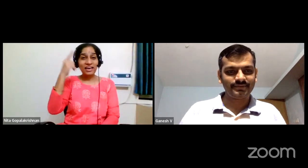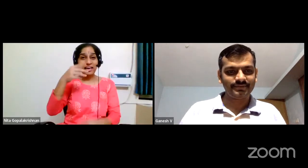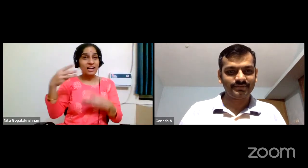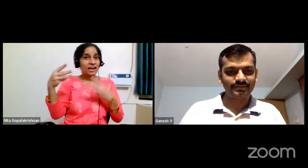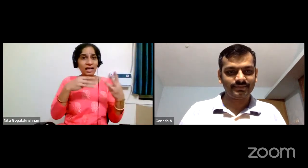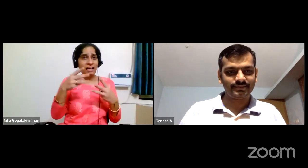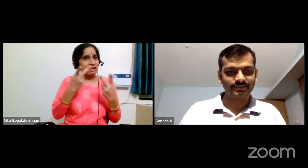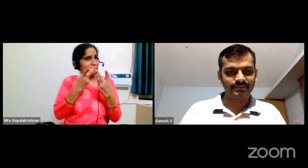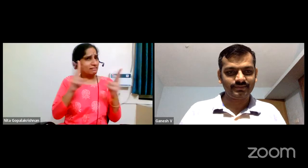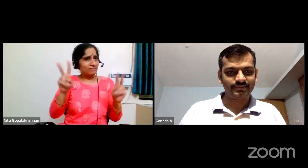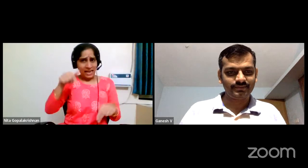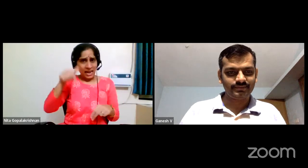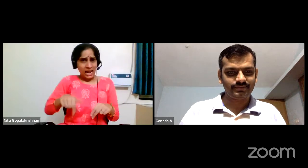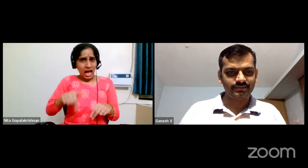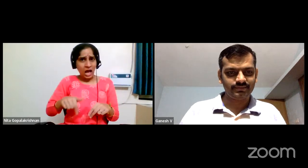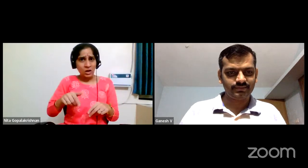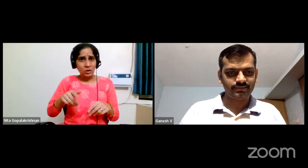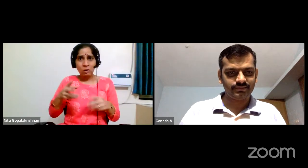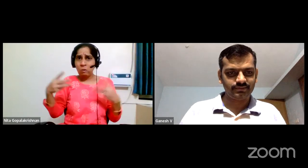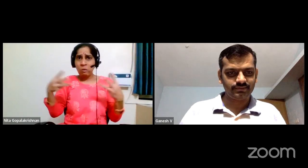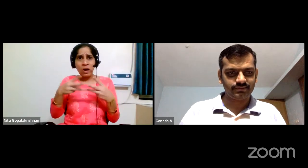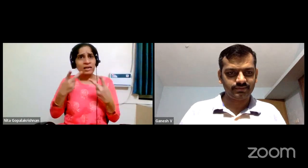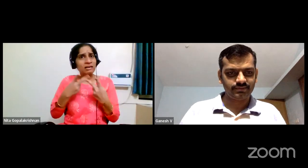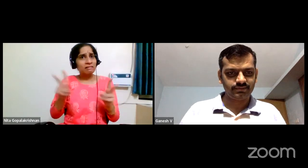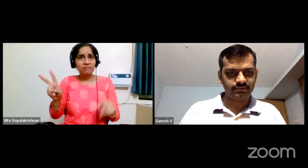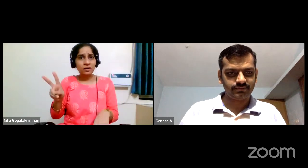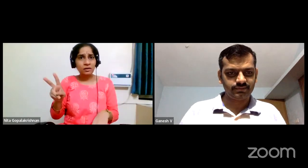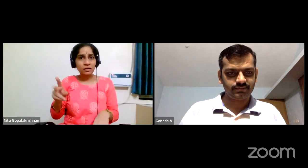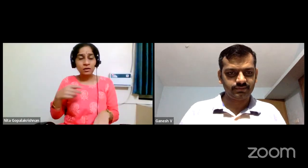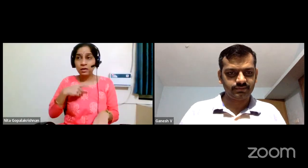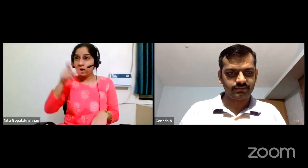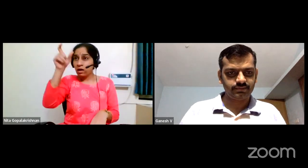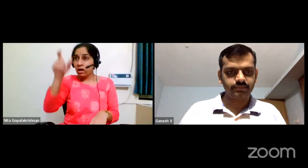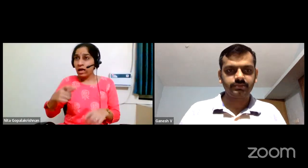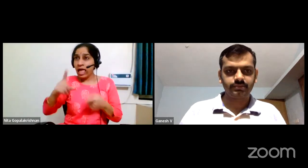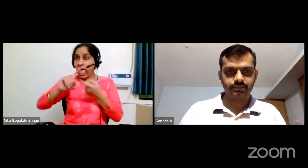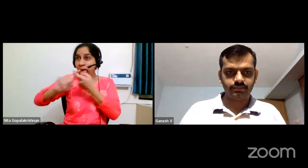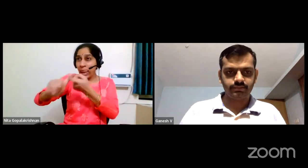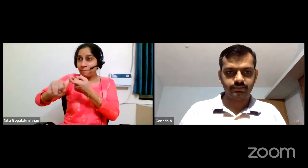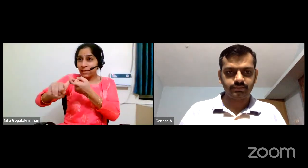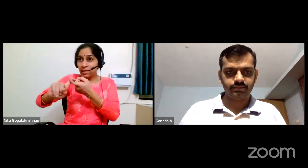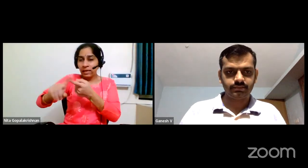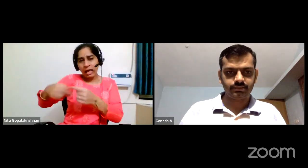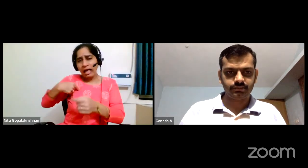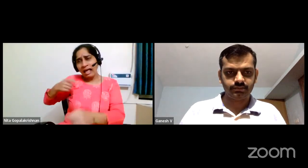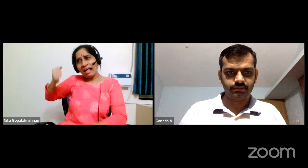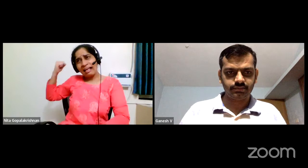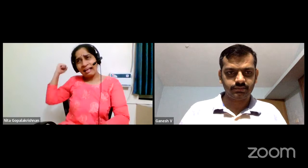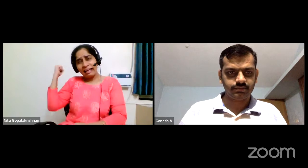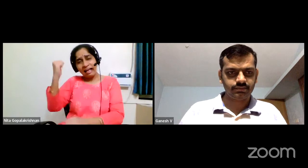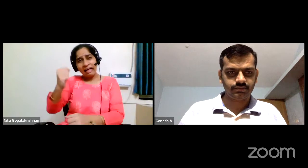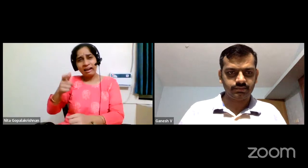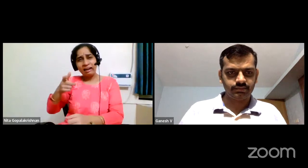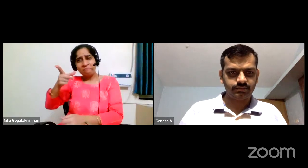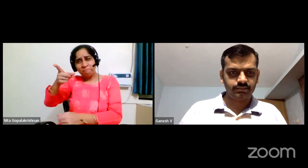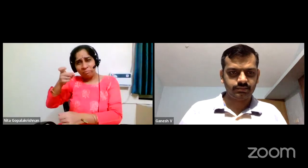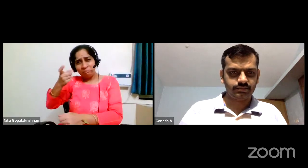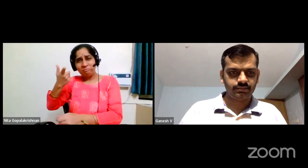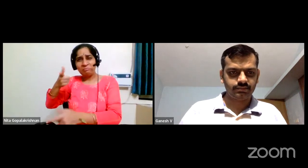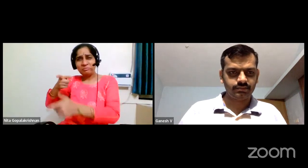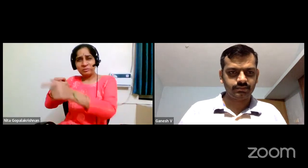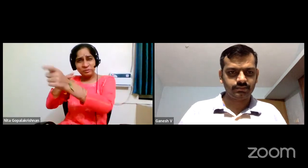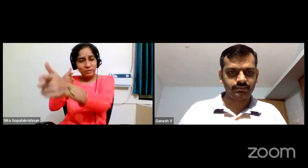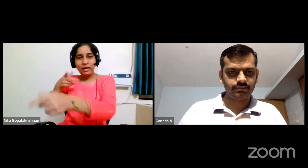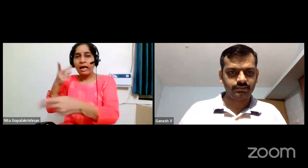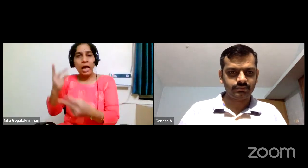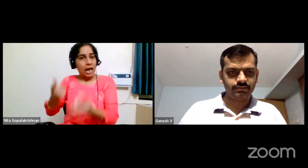ऐसा नहीं होता। पहले पहले शाम को जो सूर्य ढलता है, सूर्यास्त होने तक ये सब लड़ाई करते थे, और उसके बाद